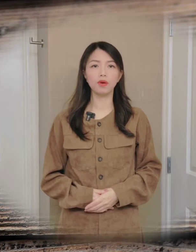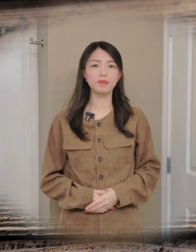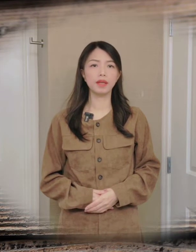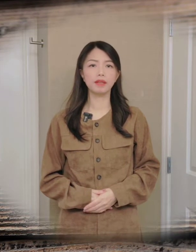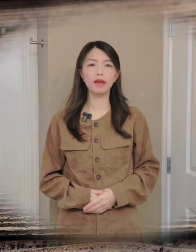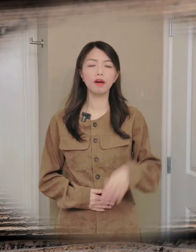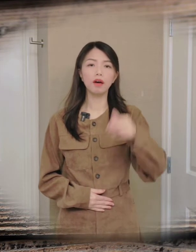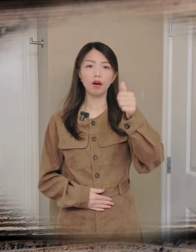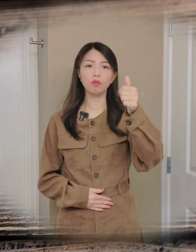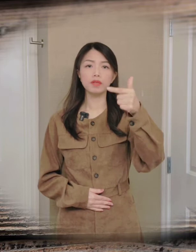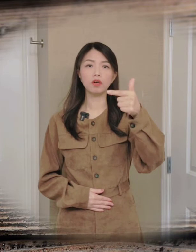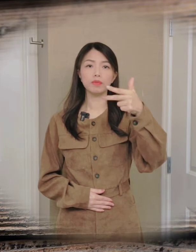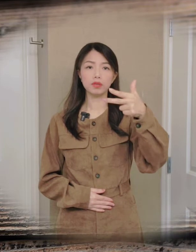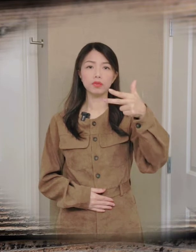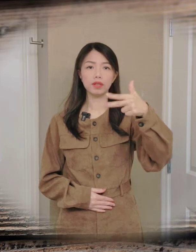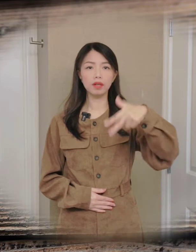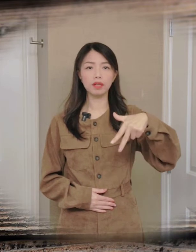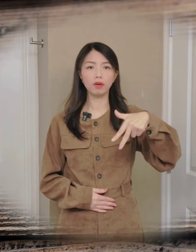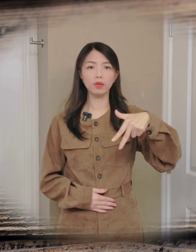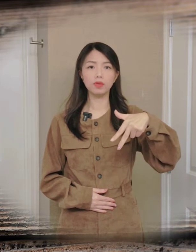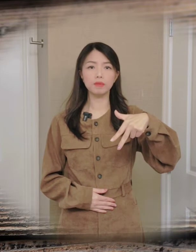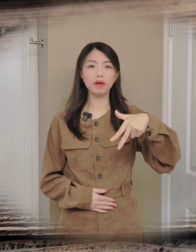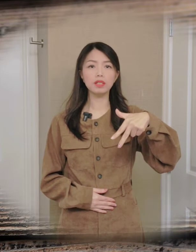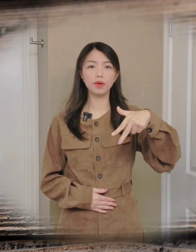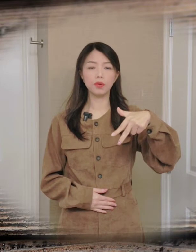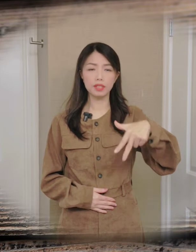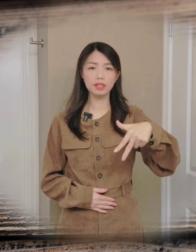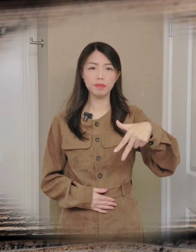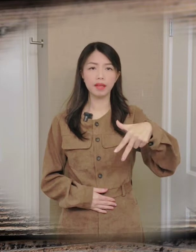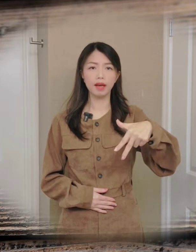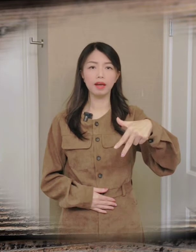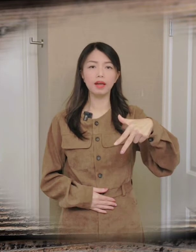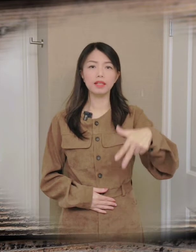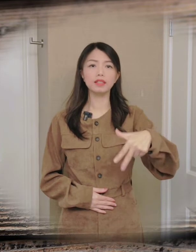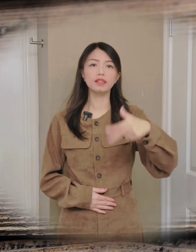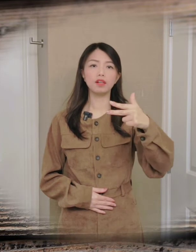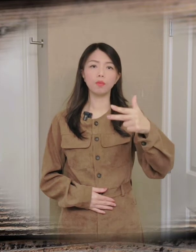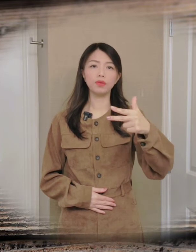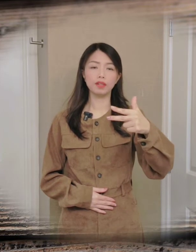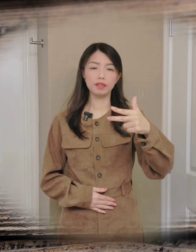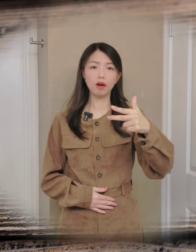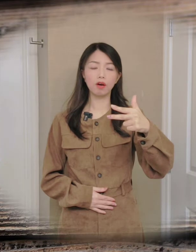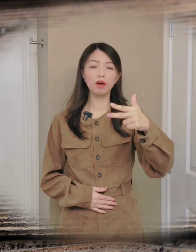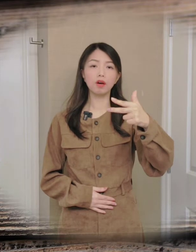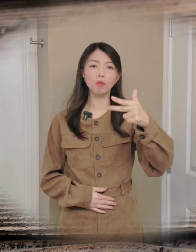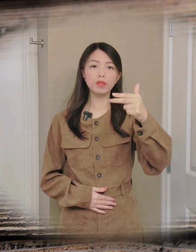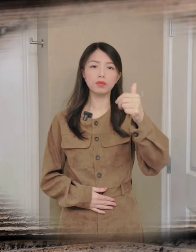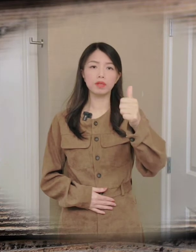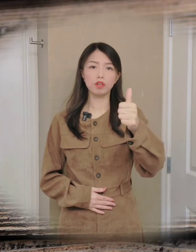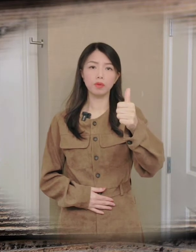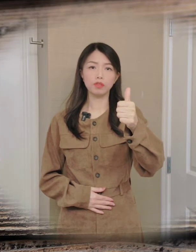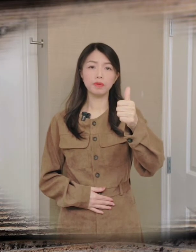지읒을 이용하시면 되는데요. 엄지검지 중지를 이렇게 놓으시면 지화로 지읒입니다. 이 지읒을 옆으로 하셔서